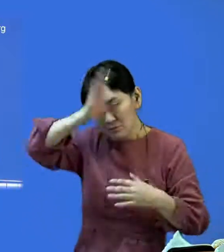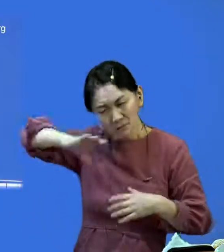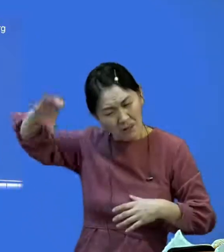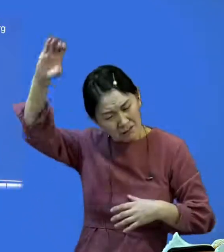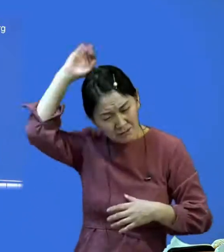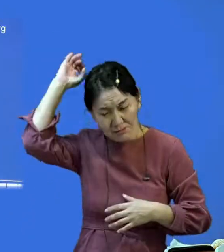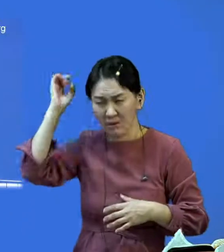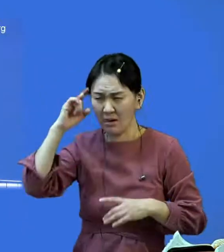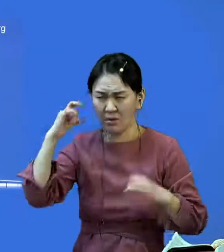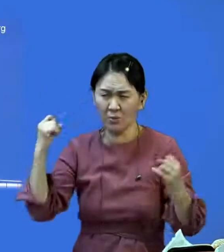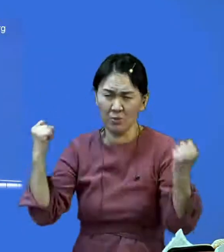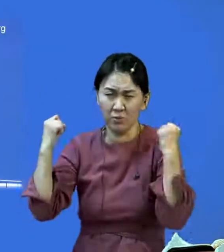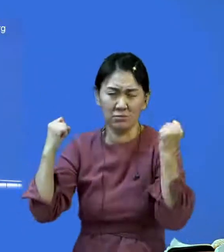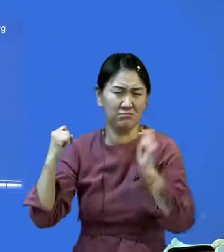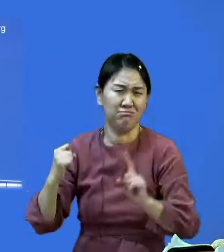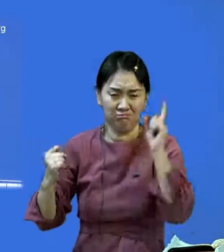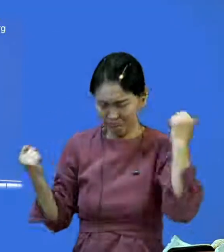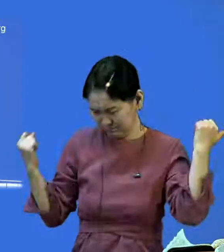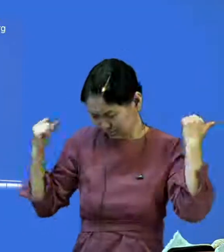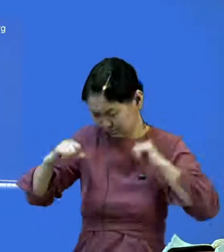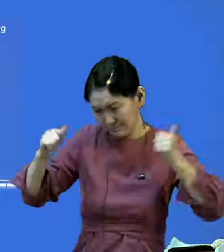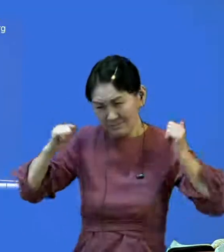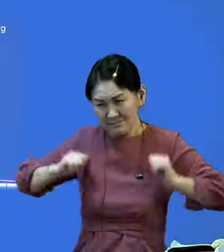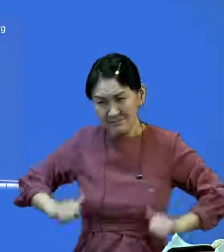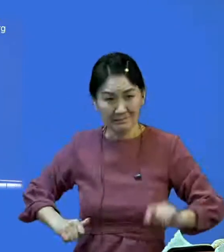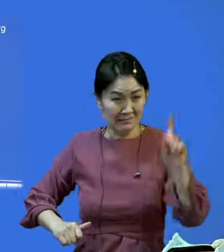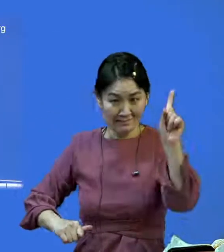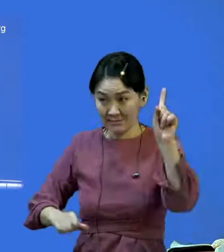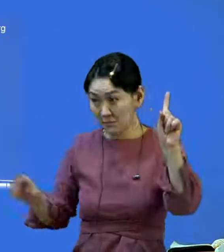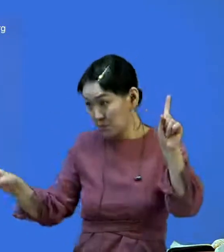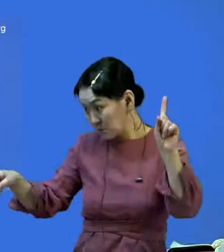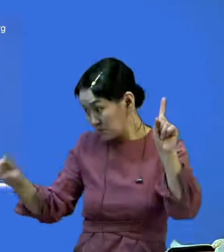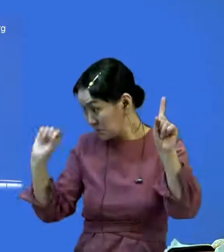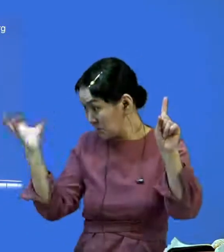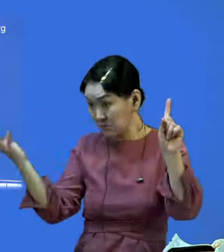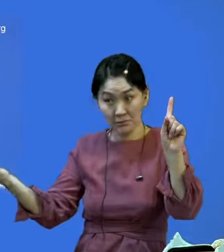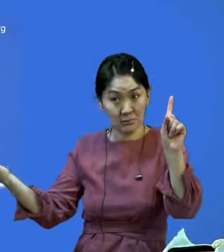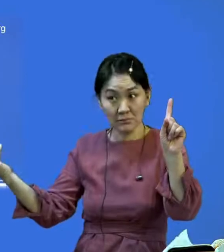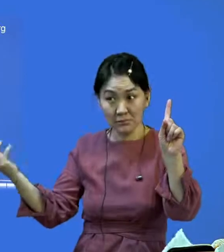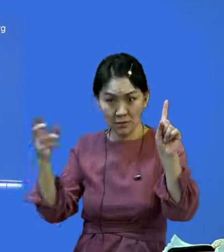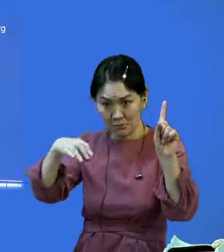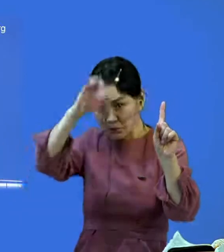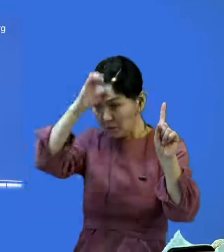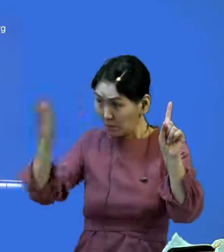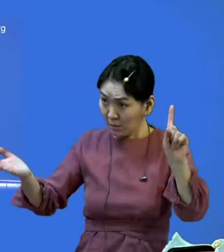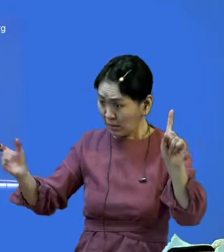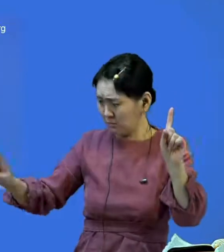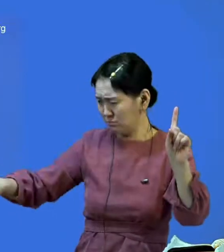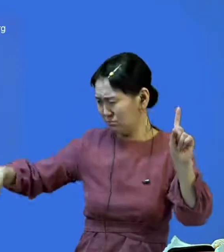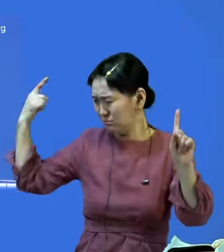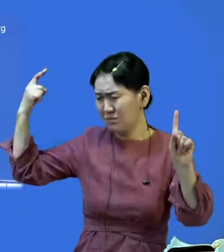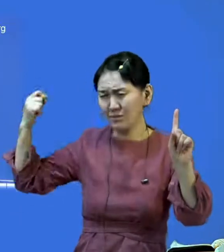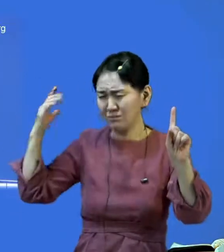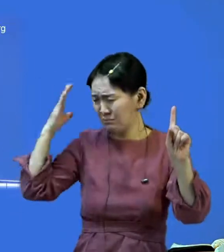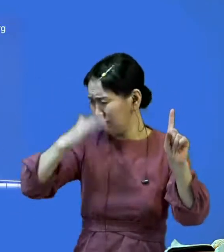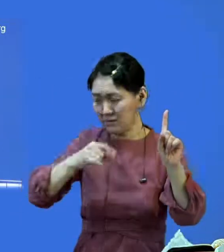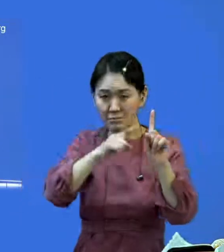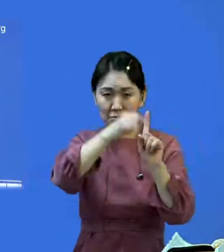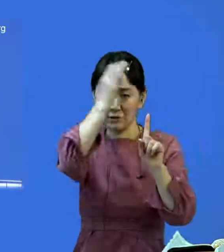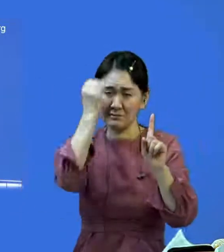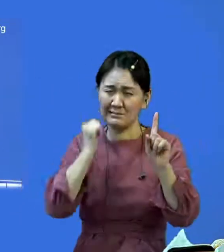хувцалсан ч энэ цэцгсийн адил өөрийгөө овцослож чадаагүй. Тэрний хажууд энэ цэцэг хамаагүй илүү үзэсгэлэнтэй байна гэсэн.